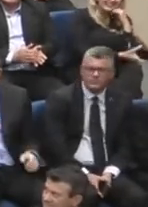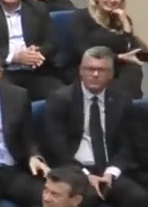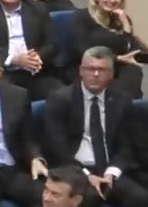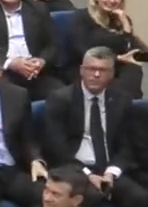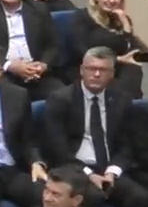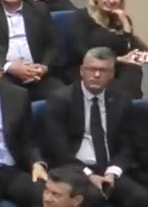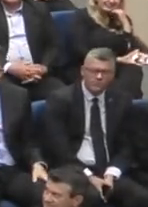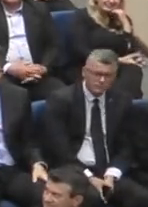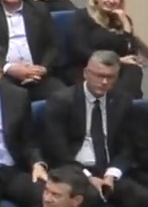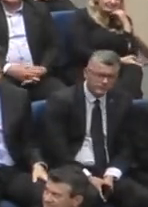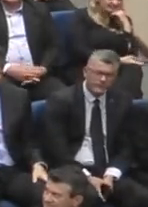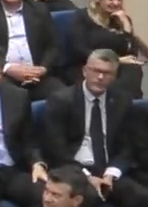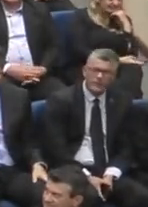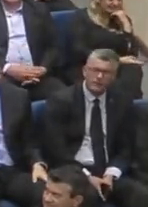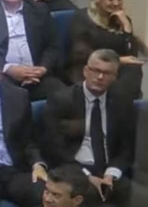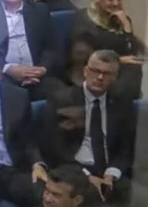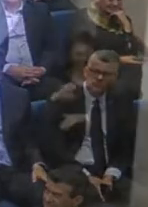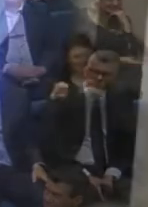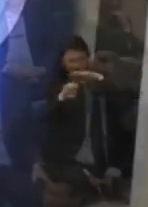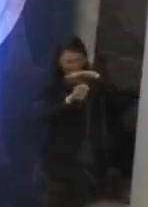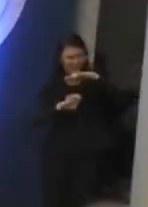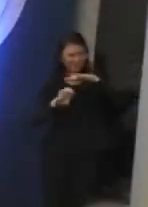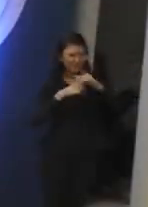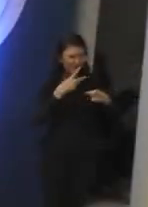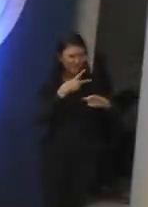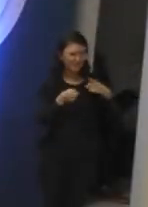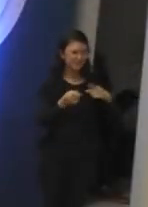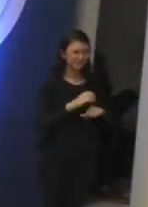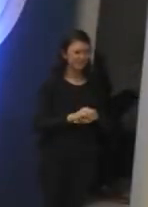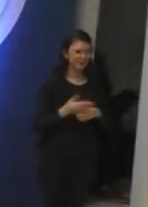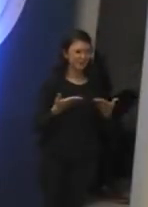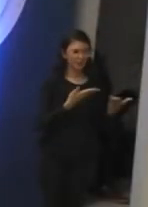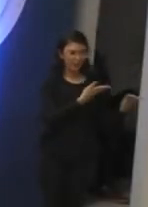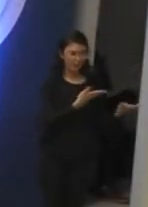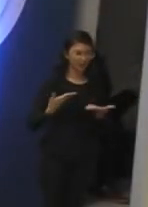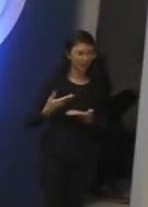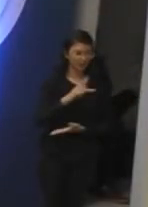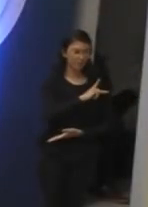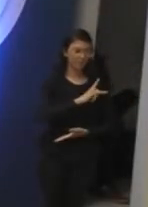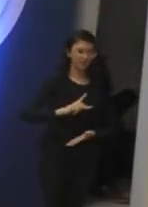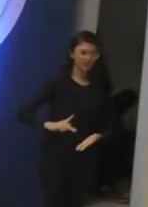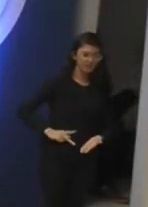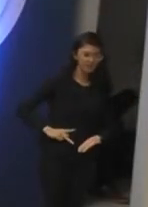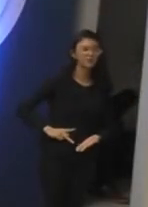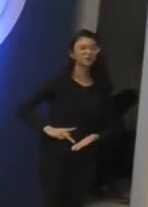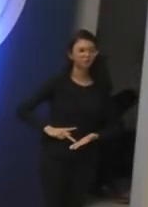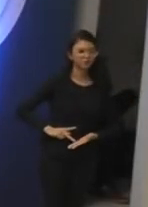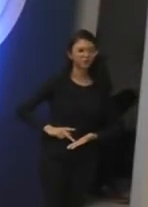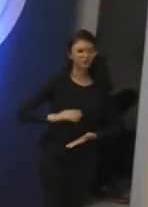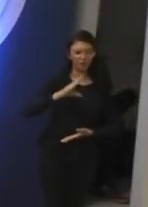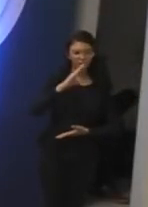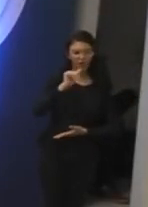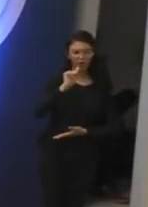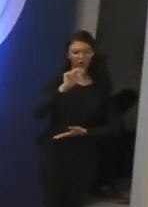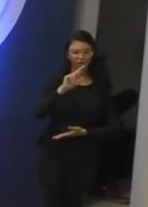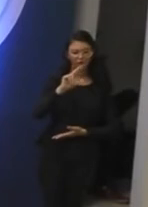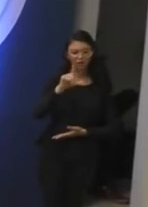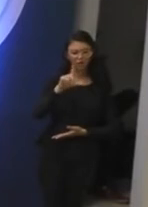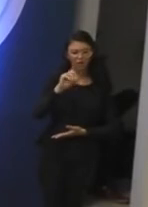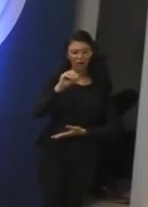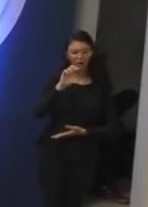Parabéns, CPFL Santa Cruz. Convidamos ao palco o presidente da CPFL Santa Cruz, Carlos Zamboni